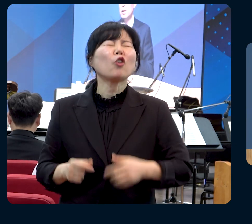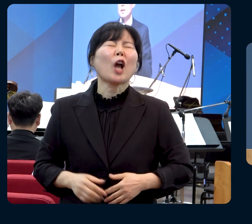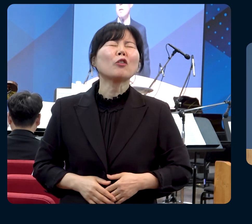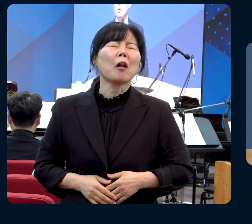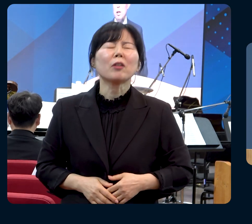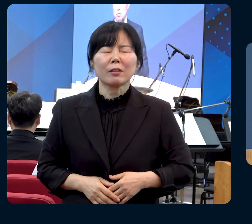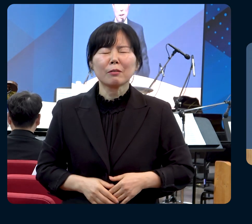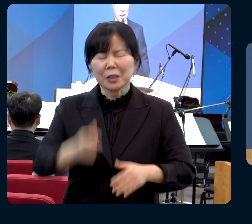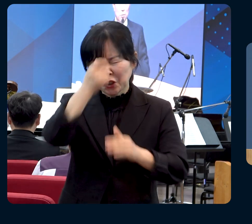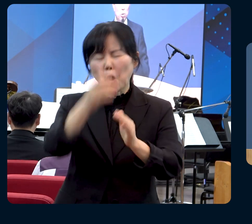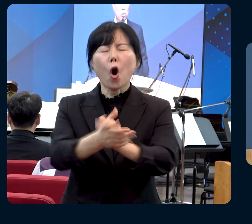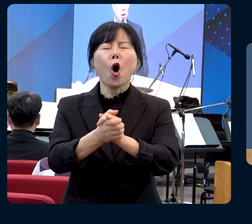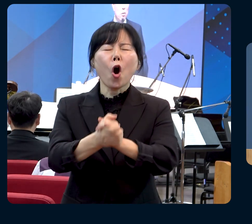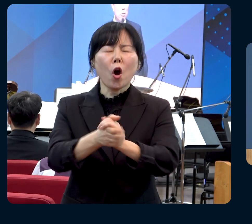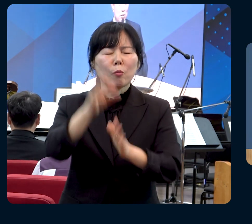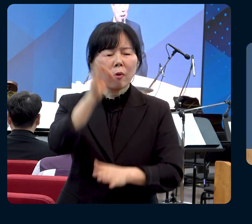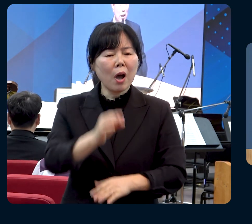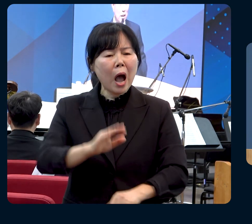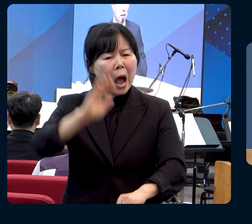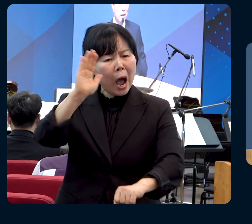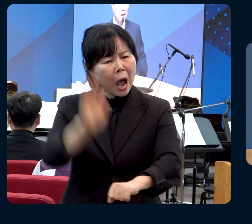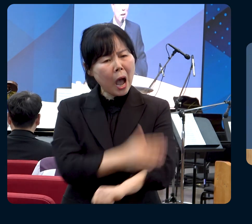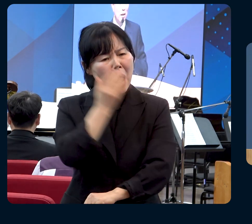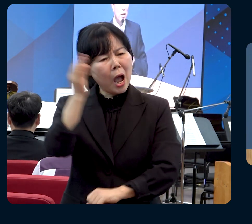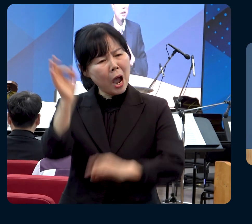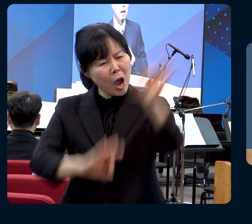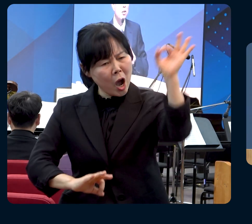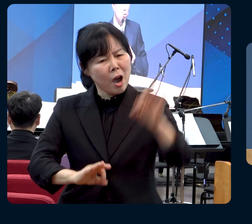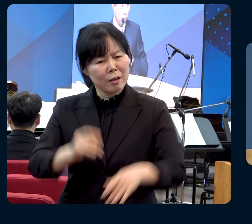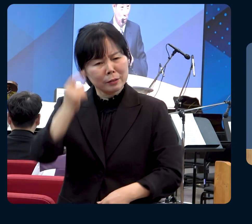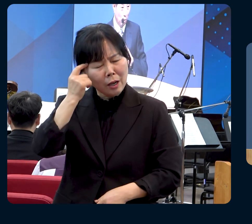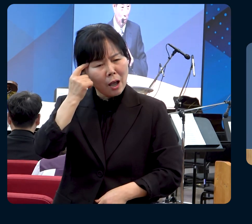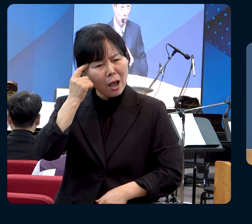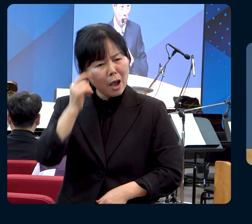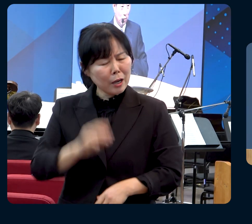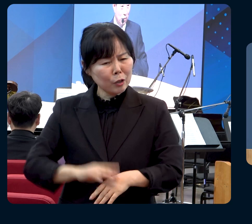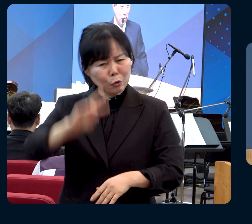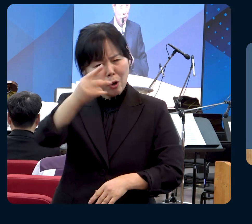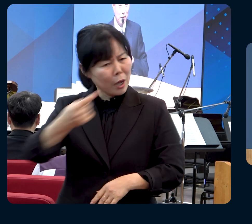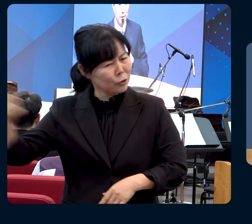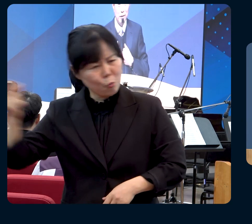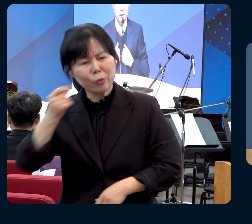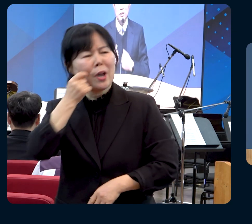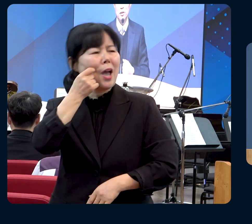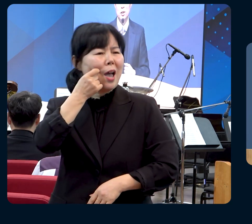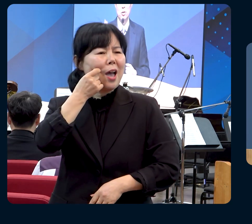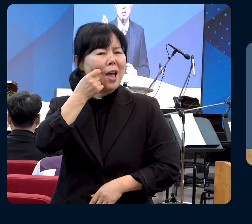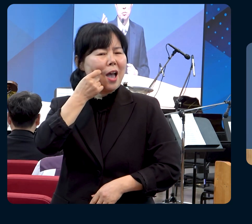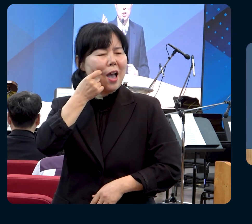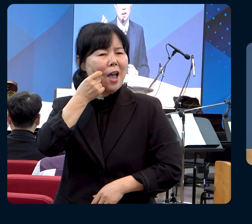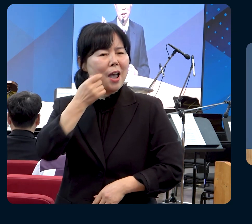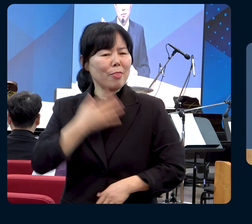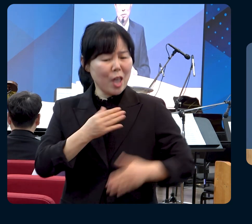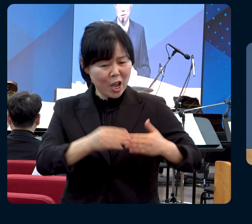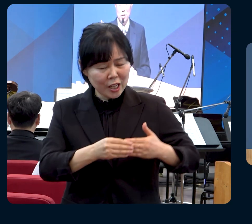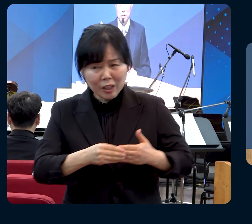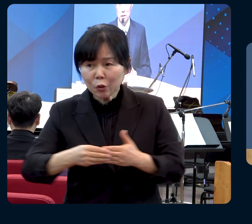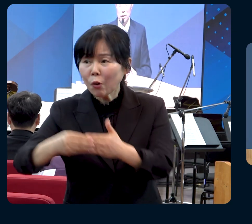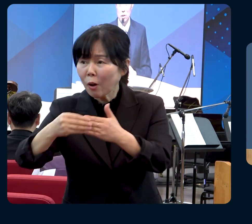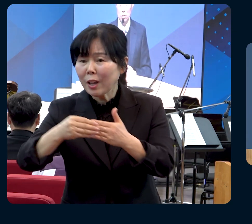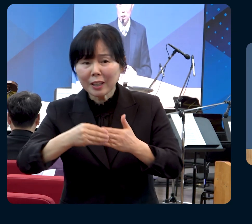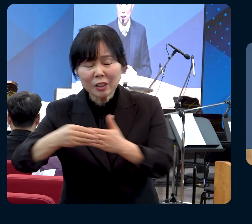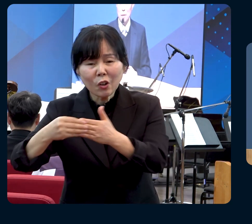그래서 제가 잘못 왔구나, 못 올 때를 왔구나. 그러니까 나갈 수도 없고. 근데 저를 인도하신 분이